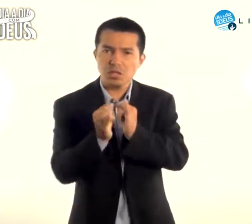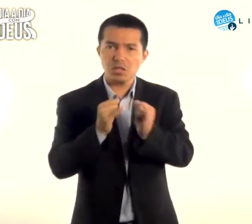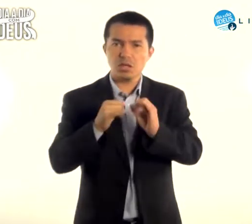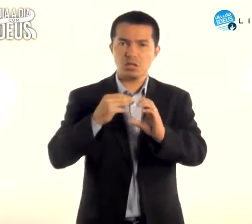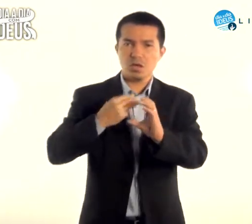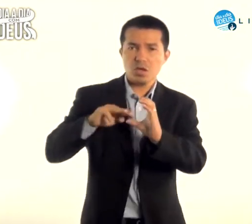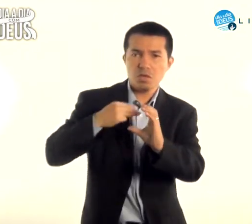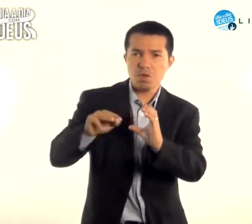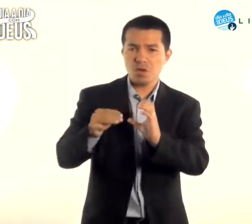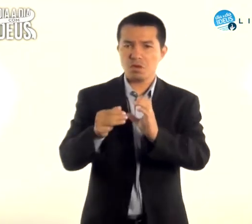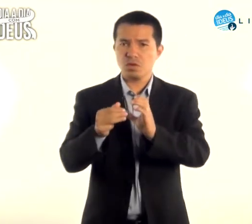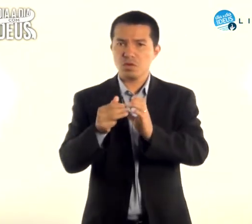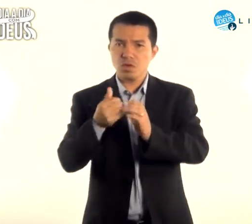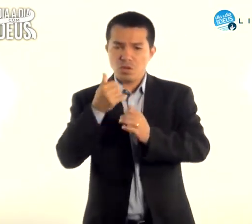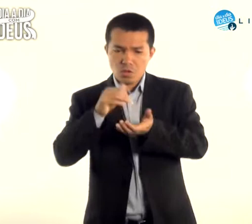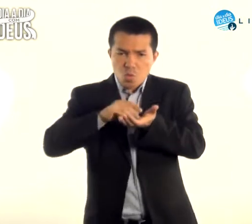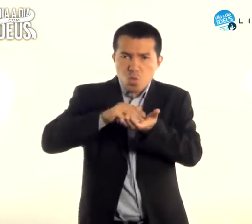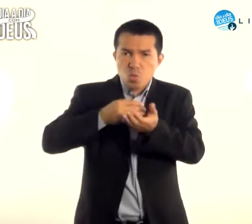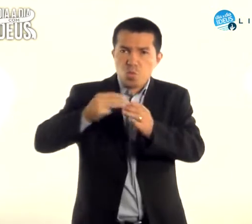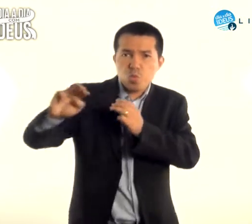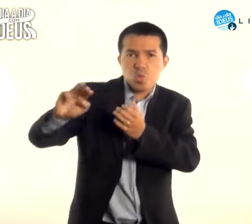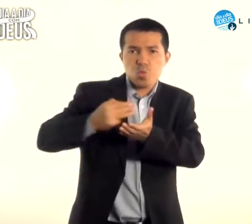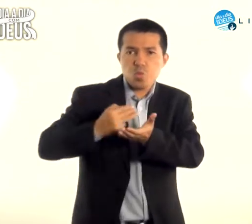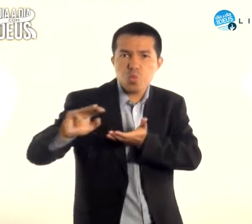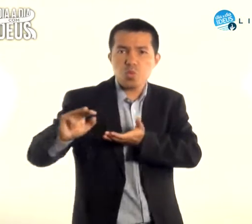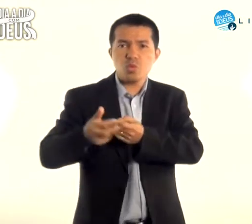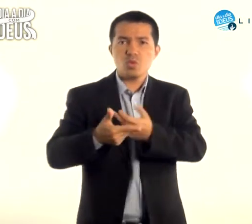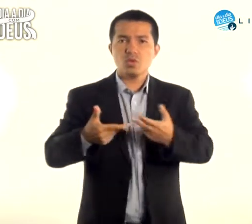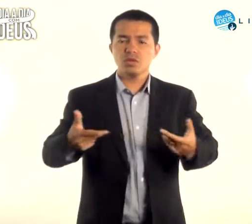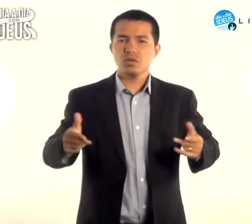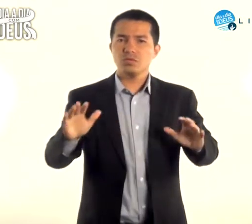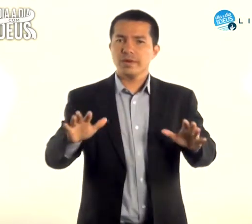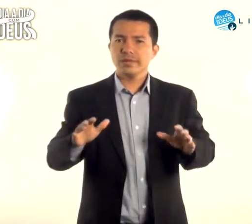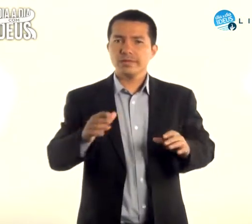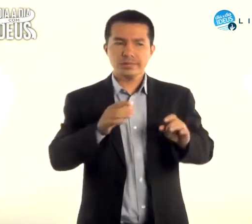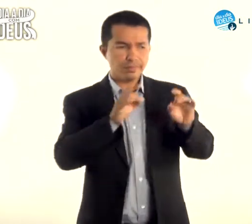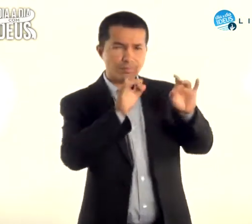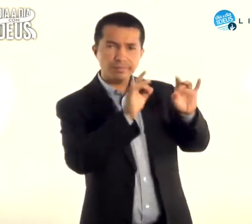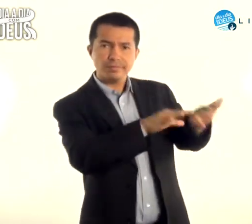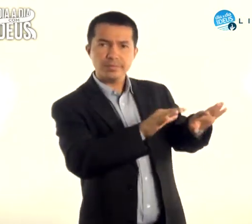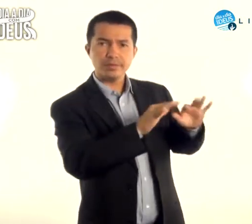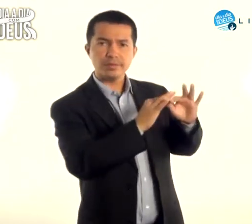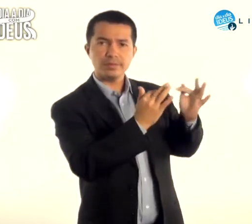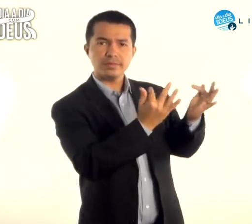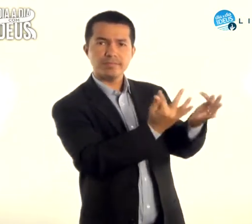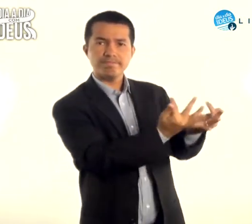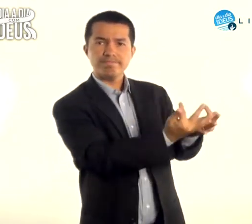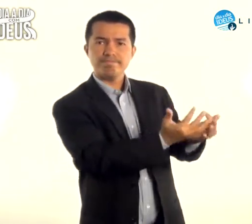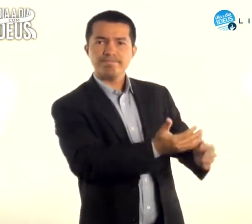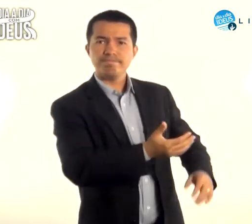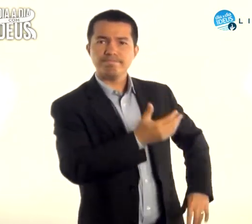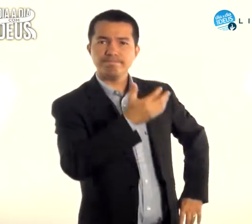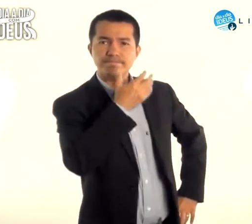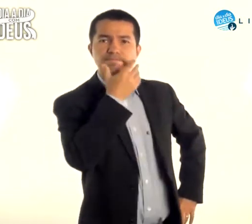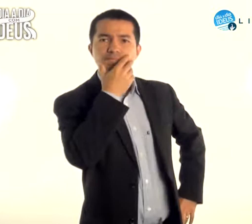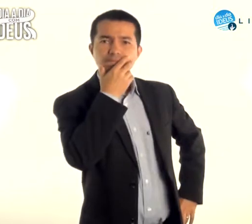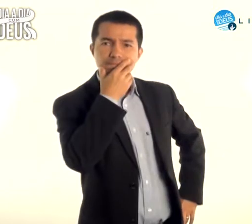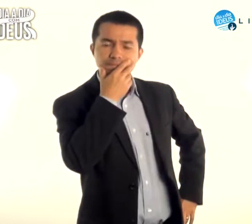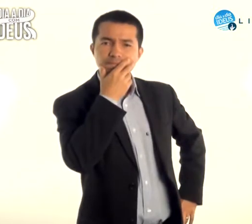as pessoas que nos amam, ou que precisam do nosso amor, estão em volta da gente, mas a gente está ali o tempo